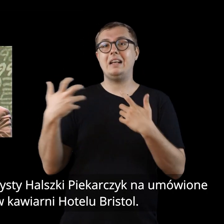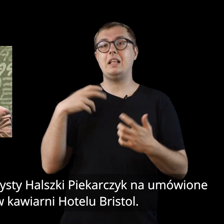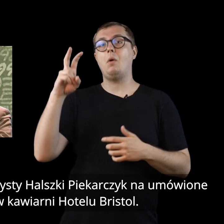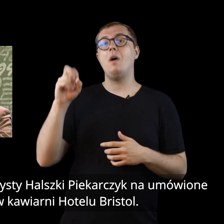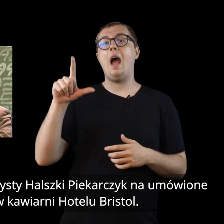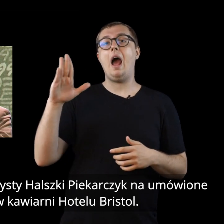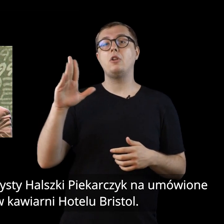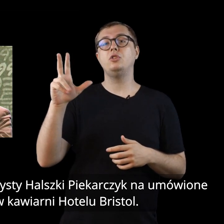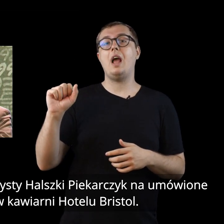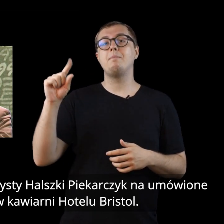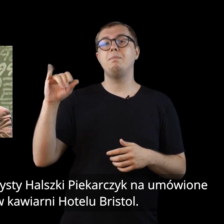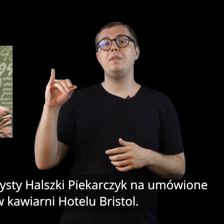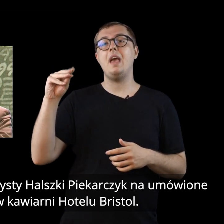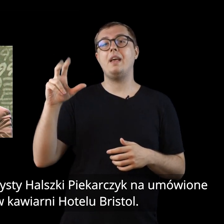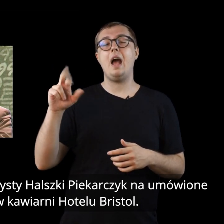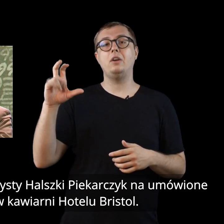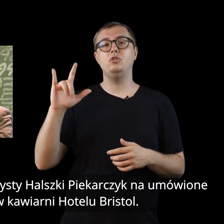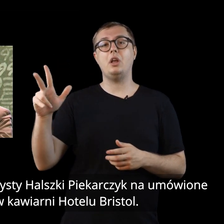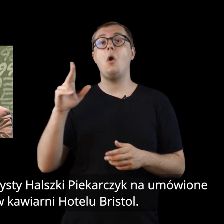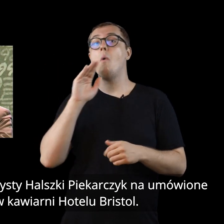na umówione spotkanie w kawiarni hotelu Bristol.